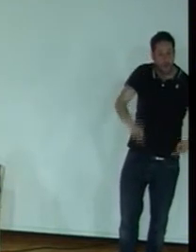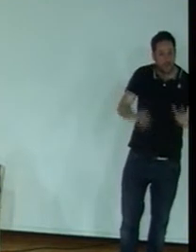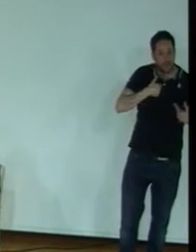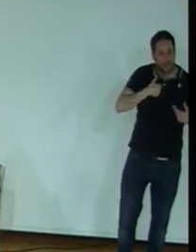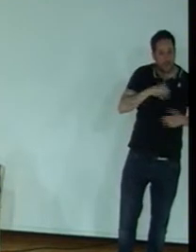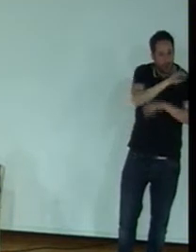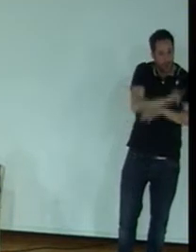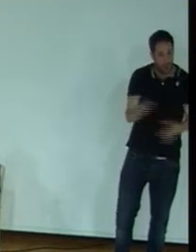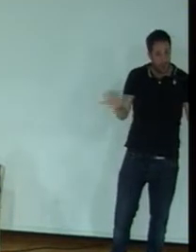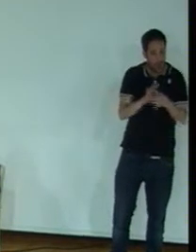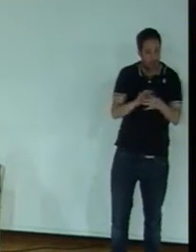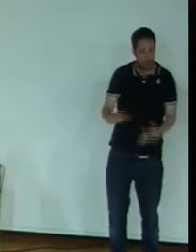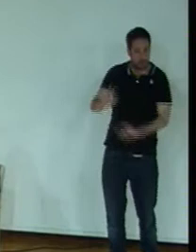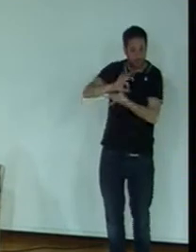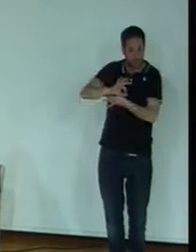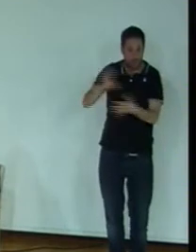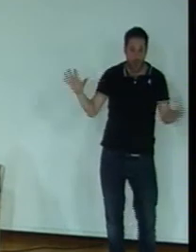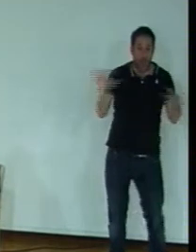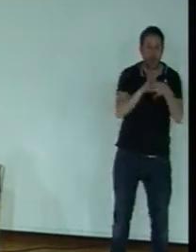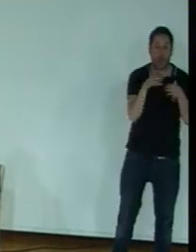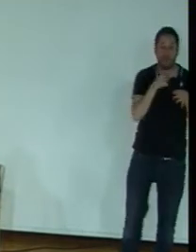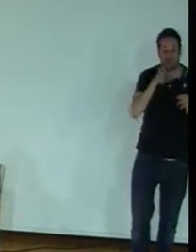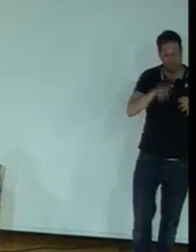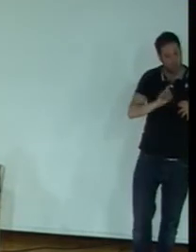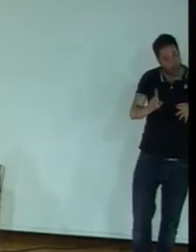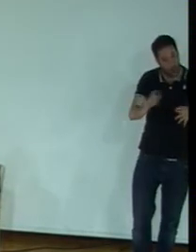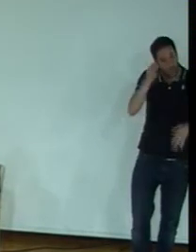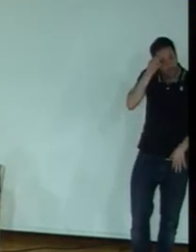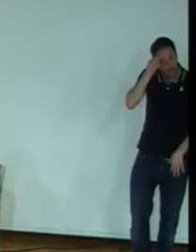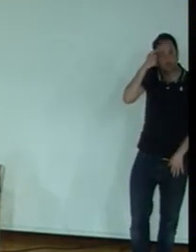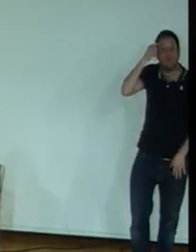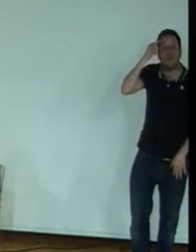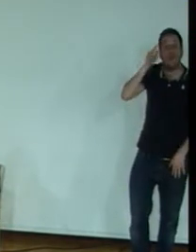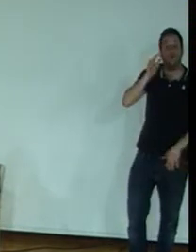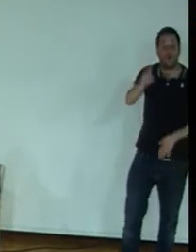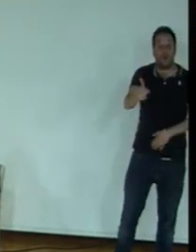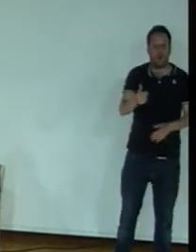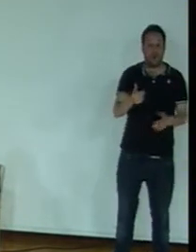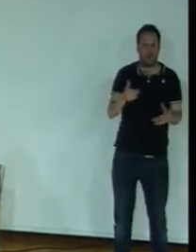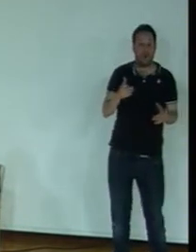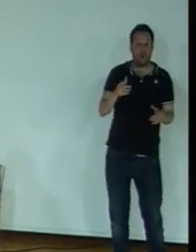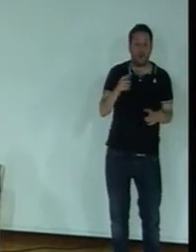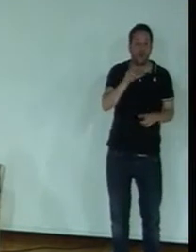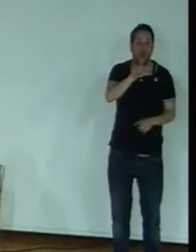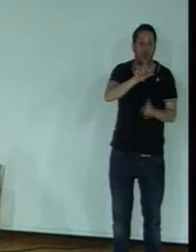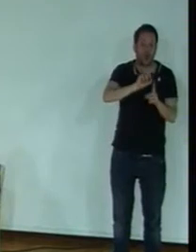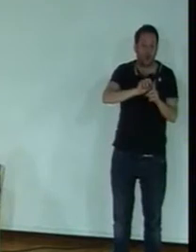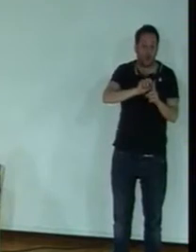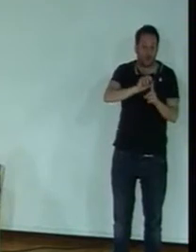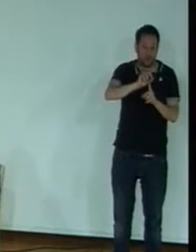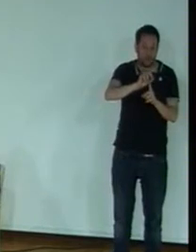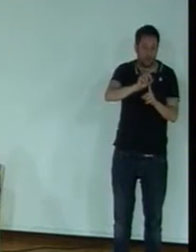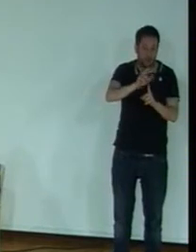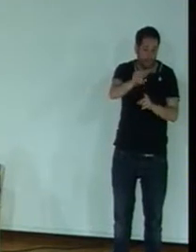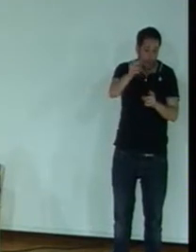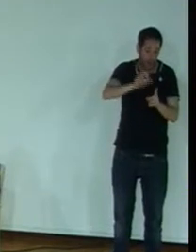privée. C'est pas un lien évident, n'empêche que si on se dit qu'on va sur une augmentation de plus de 2 degrés et on y